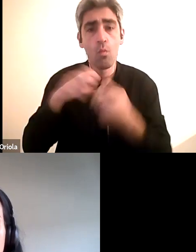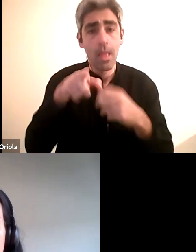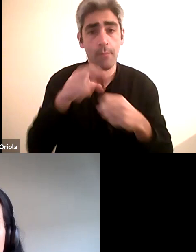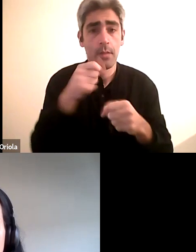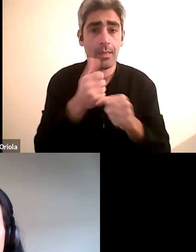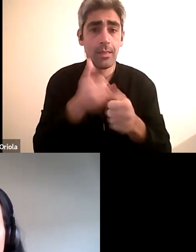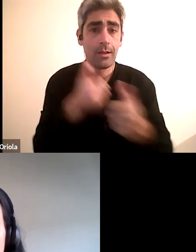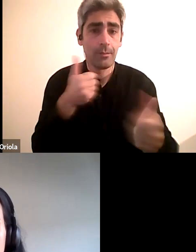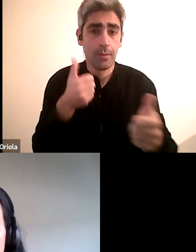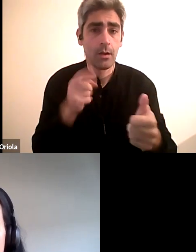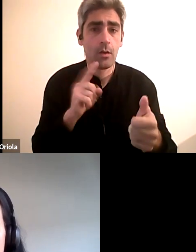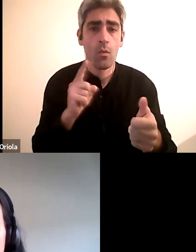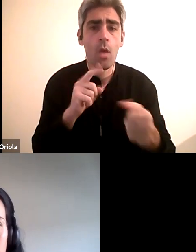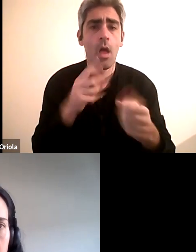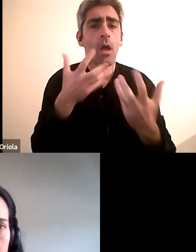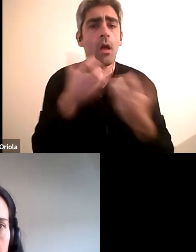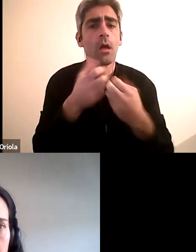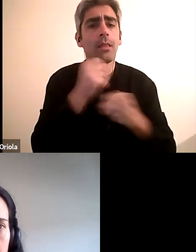teletrabalho não é a sinistralidade laboral.